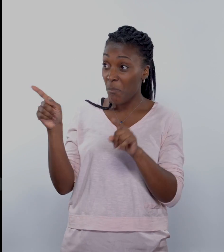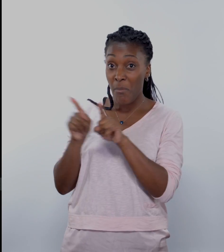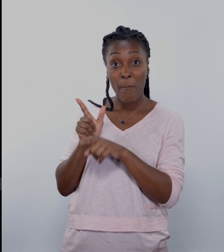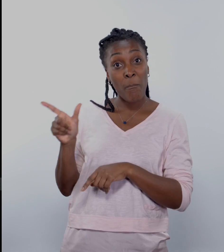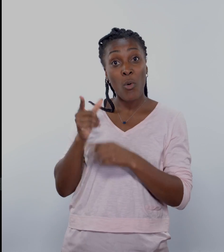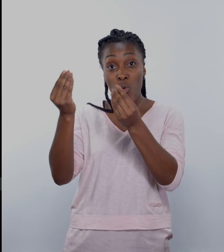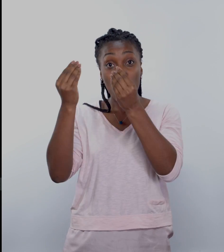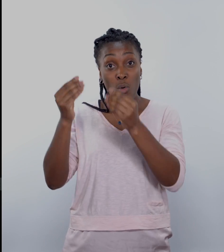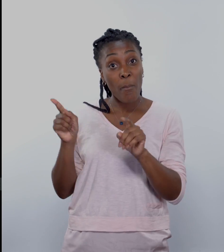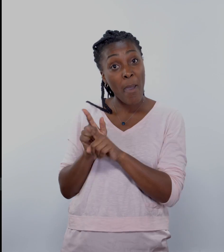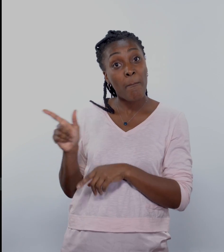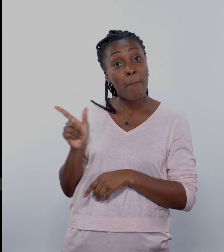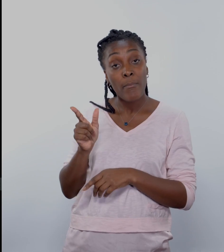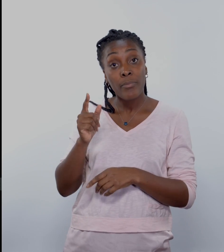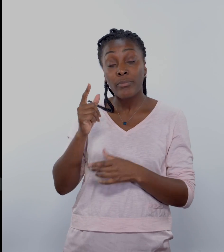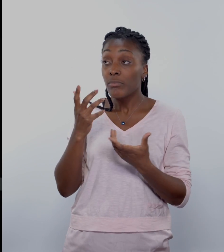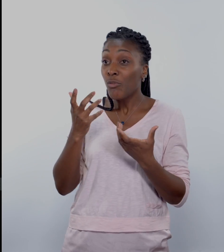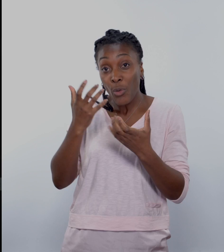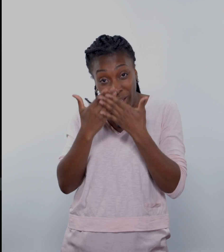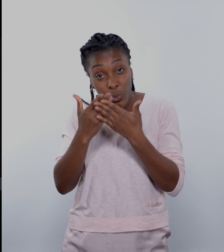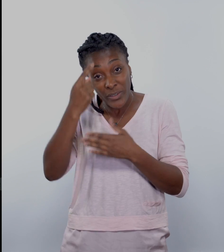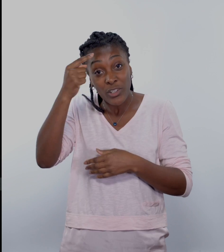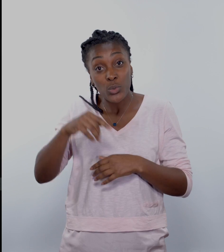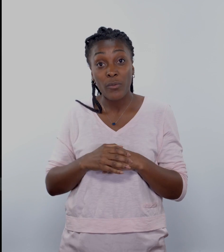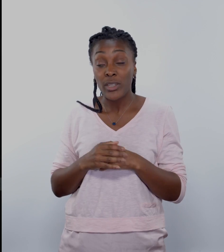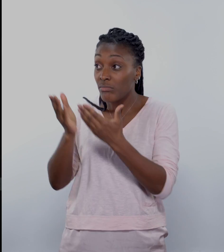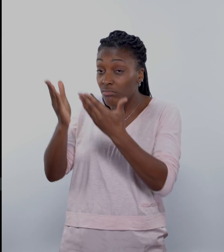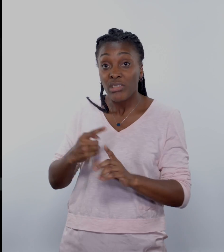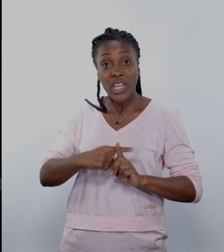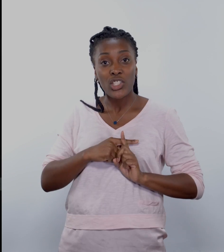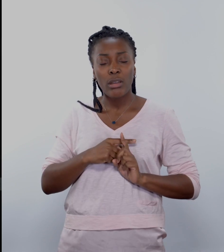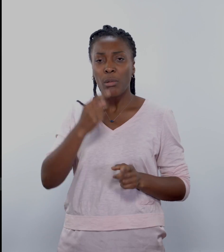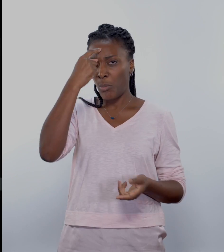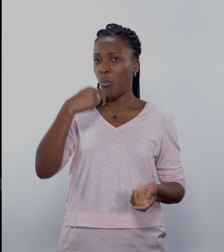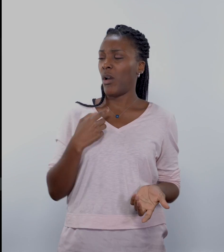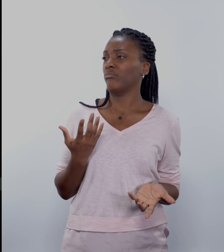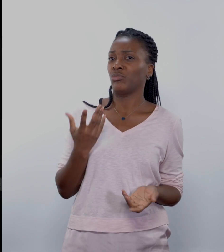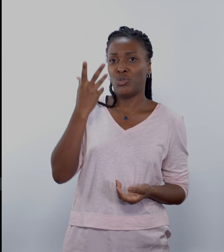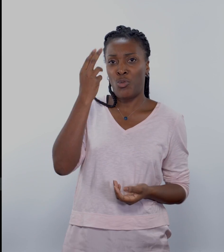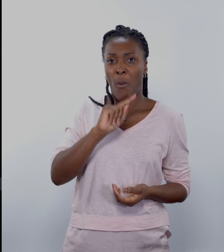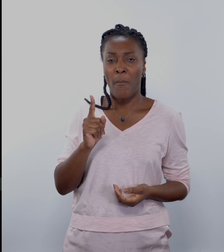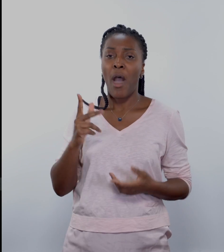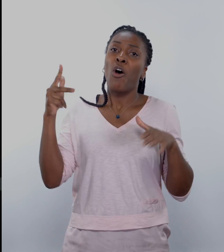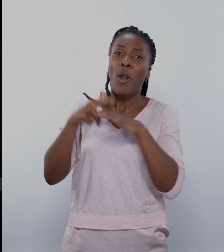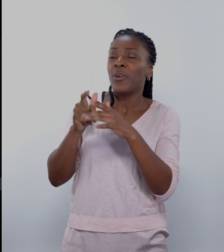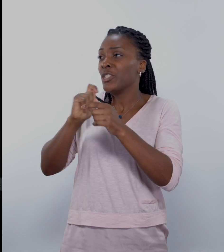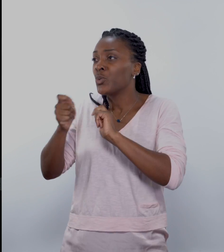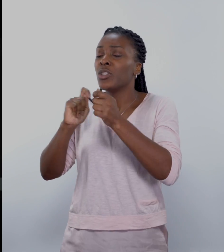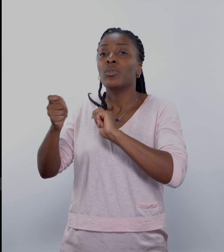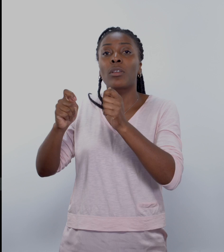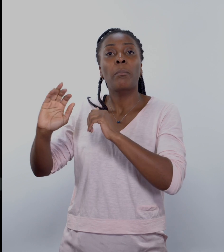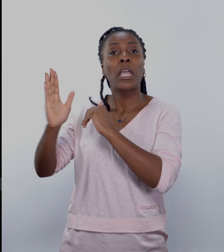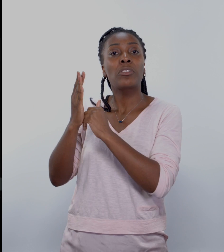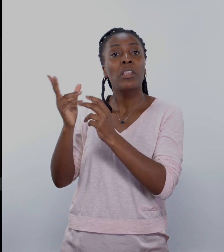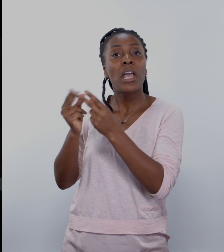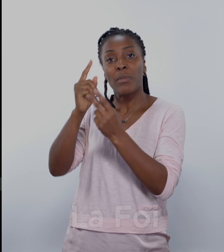moi, veut étudier la philo et qui est chrétien. C'était quelque chose de très difficile à concevoir pour moi. Alors on a commencé à discuter et il m'a